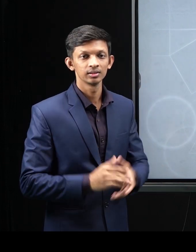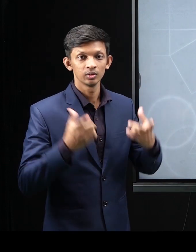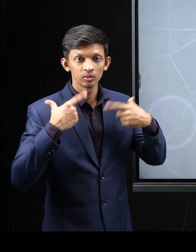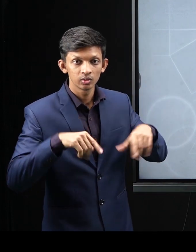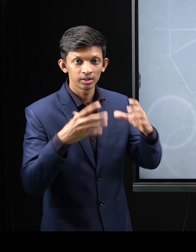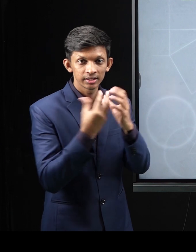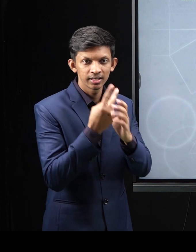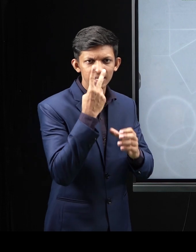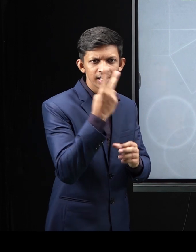ఉదాహరణ: